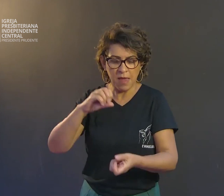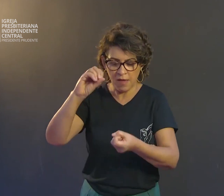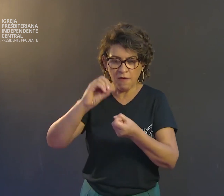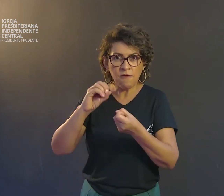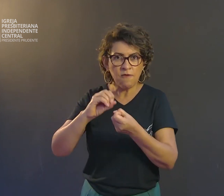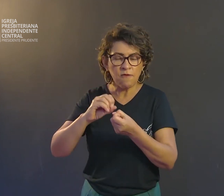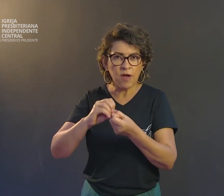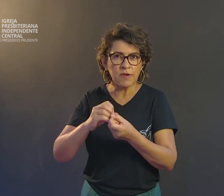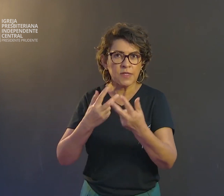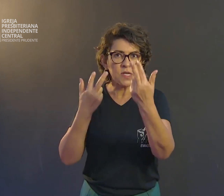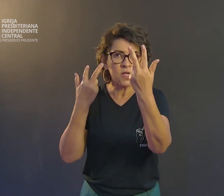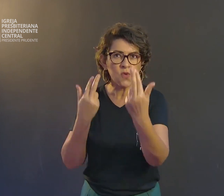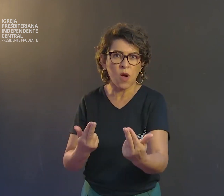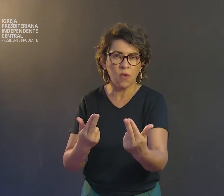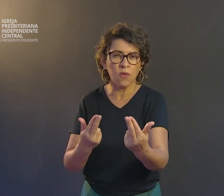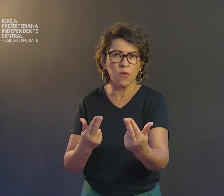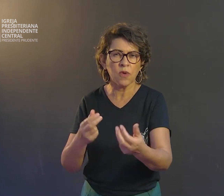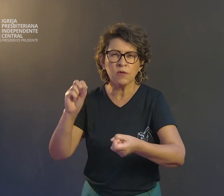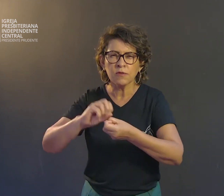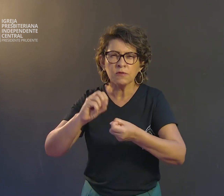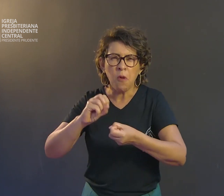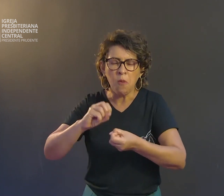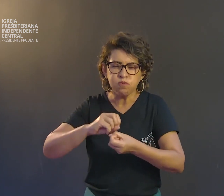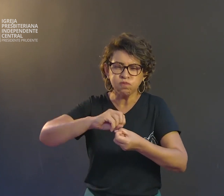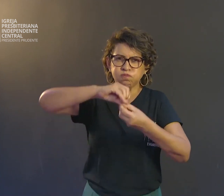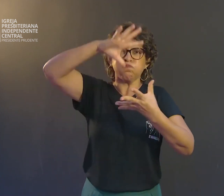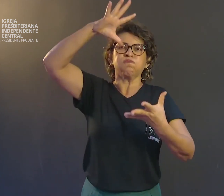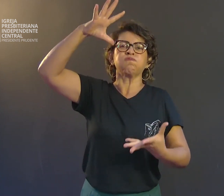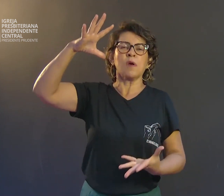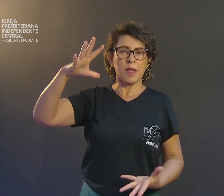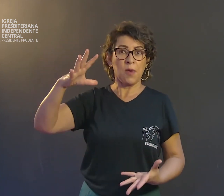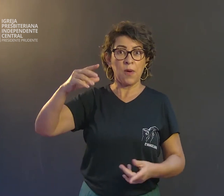ainda maiores que estas, porque eu estou indo para o Pai.